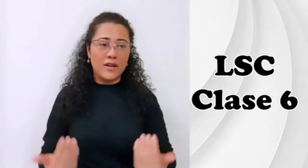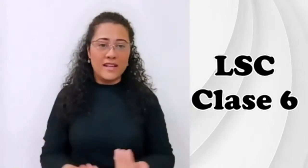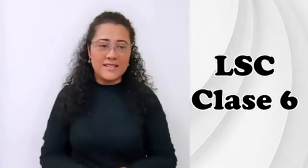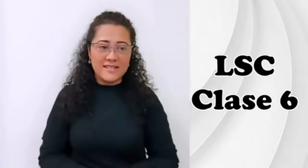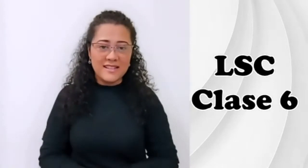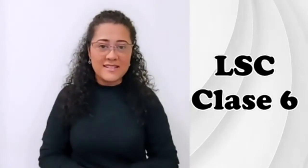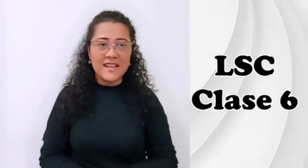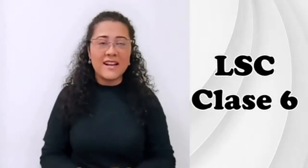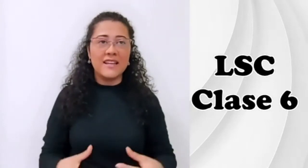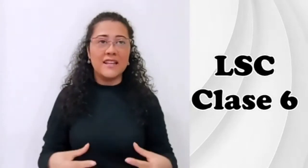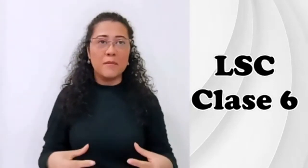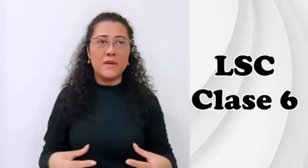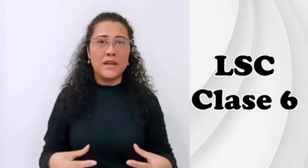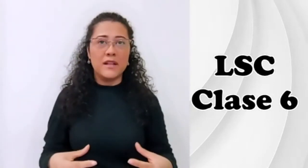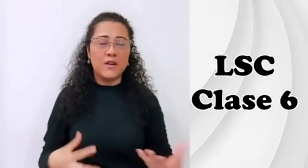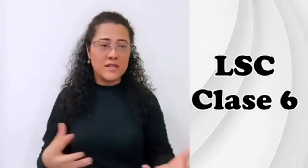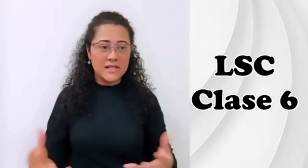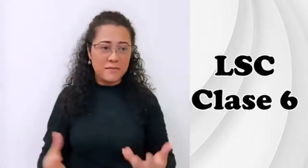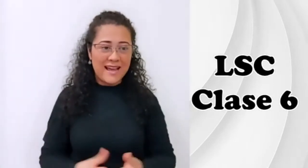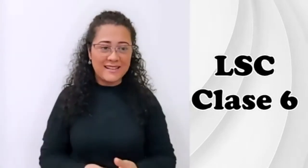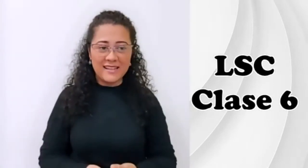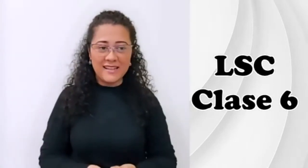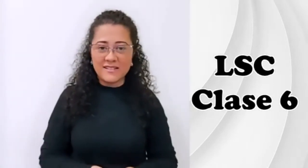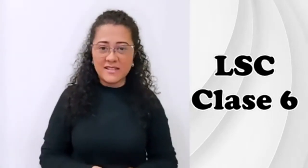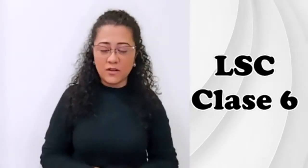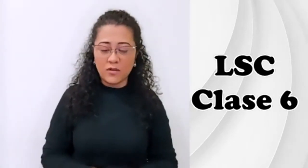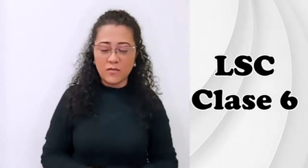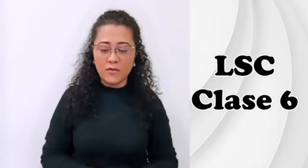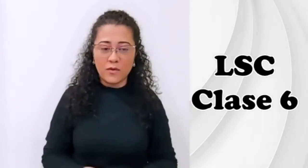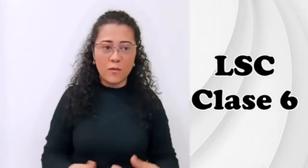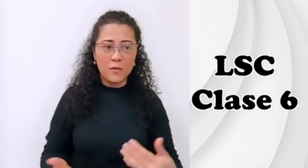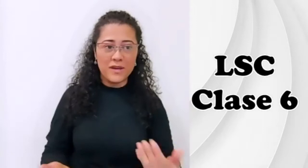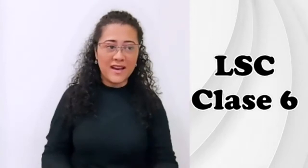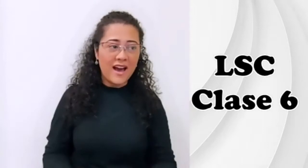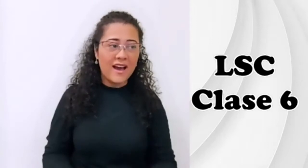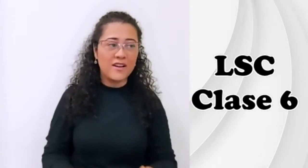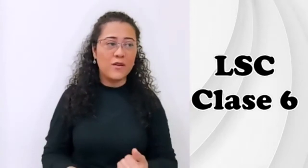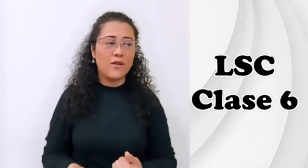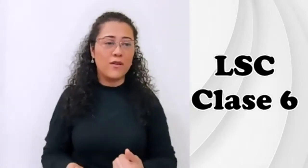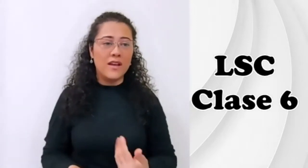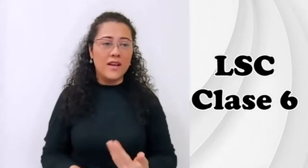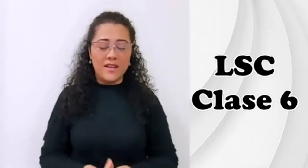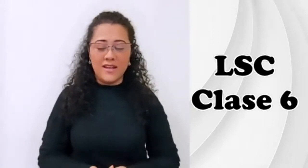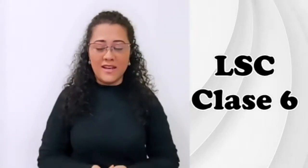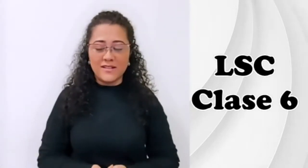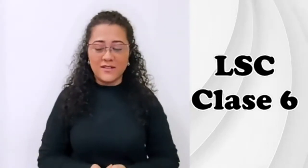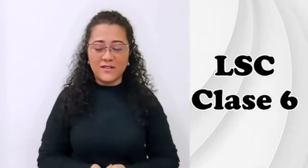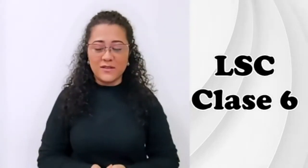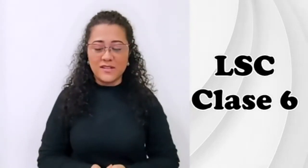que necesita hacer y también de cosas prácticas, ¿cierto? Como cómo ubicarlo y esto.